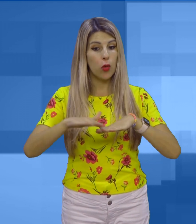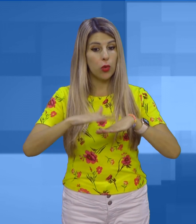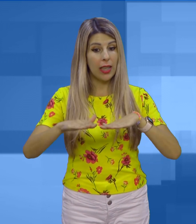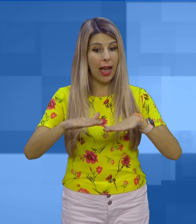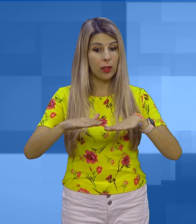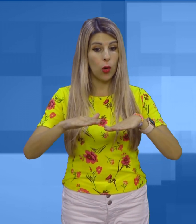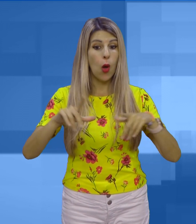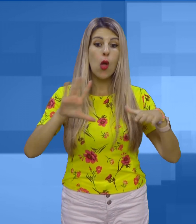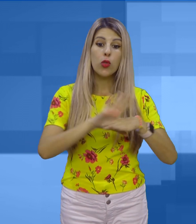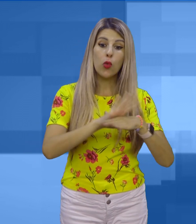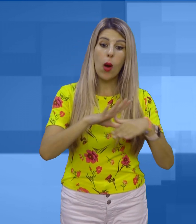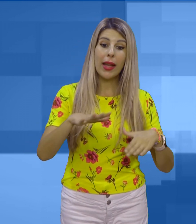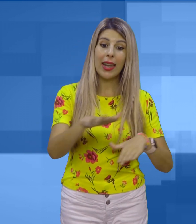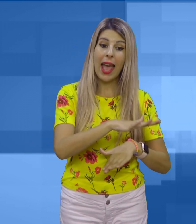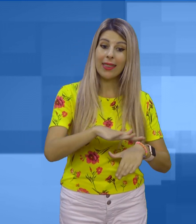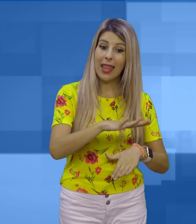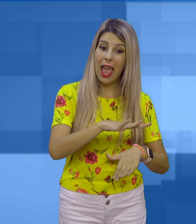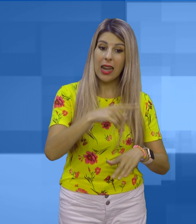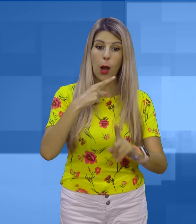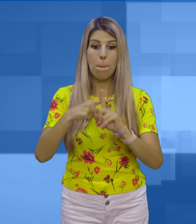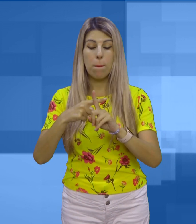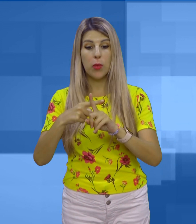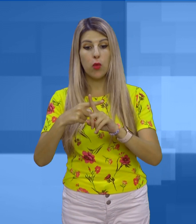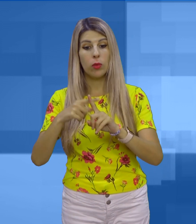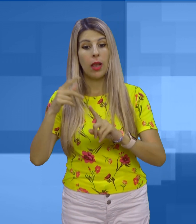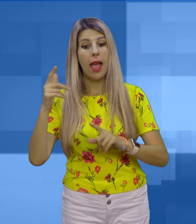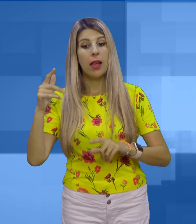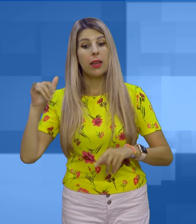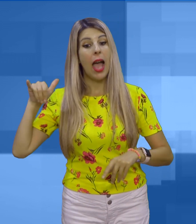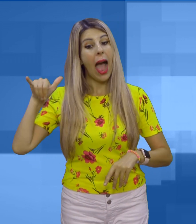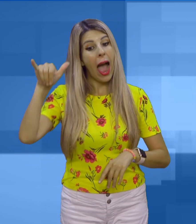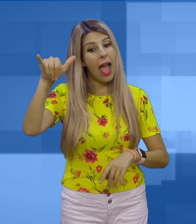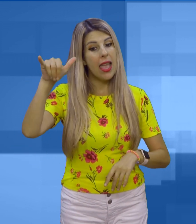terra, anche i mezzi aerei del sistema regionale antincendio.